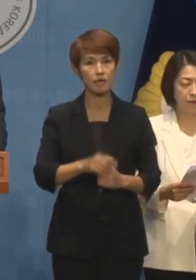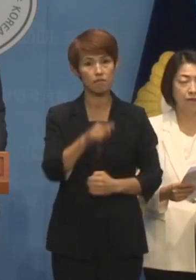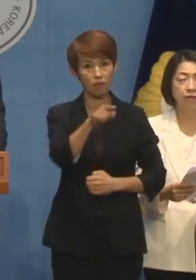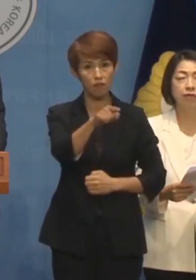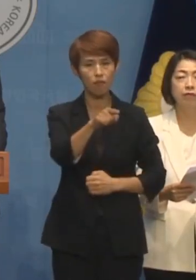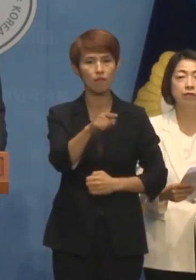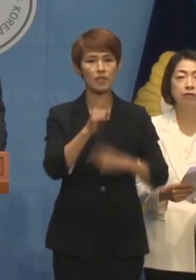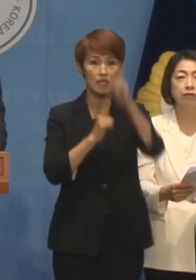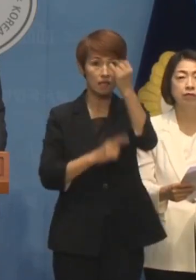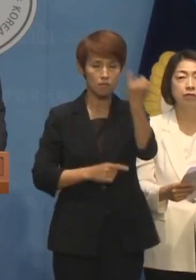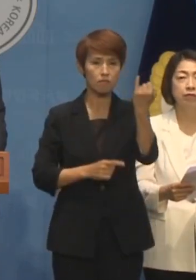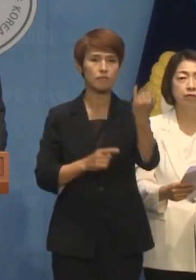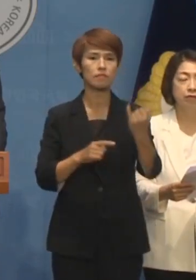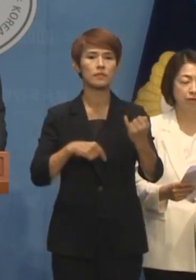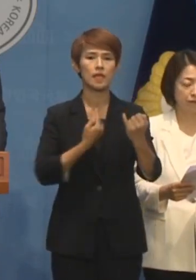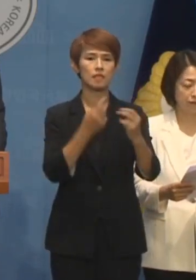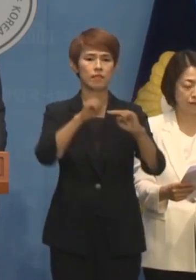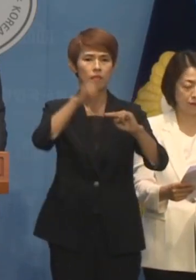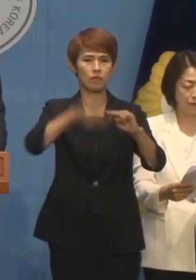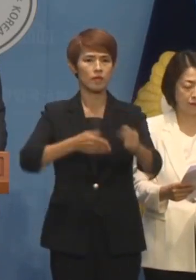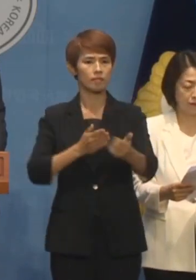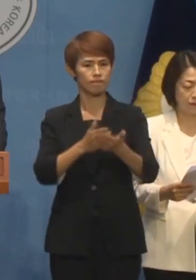후보자의 자진 사퇴를 촉구한다.